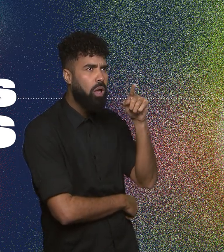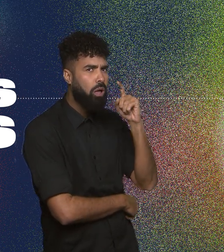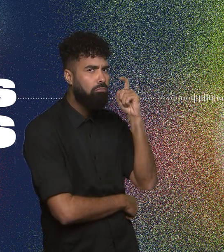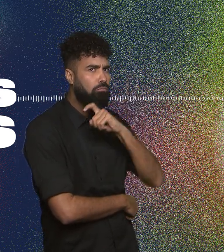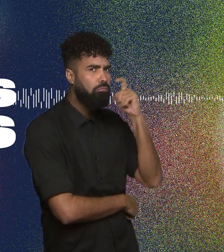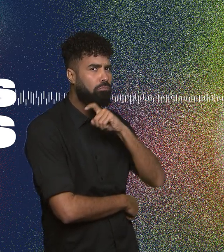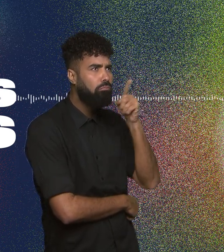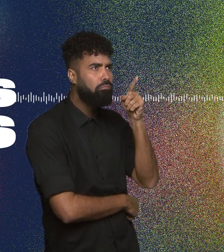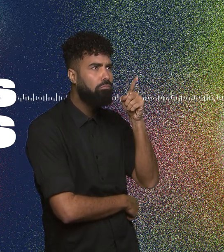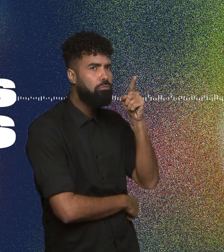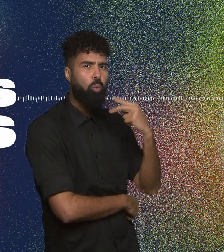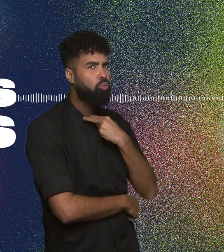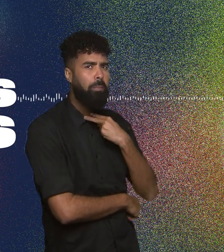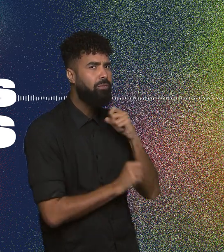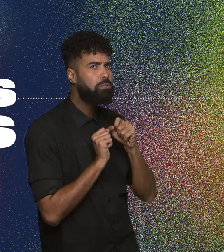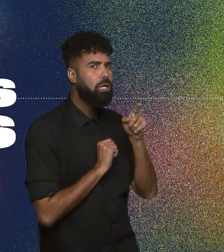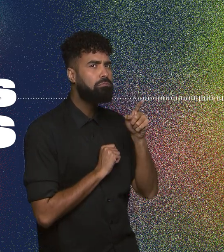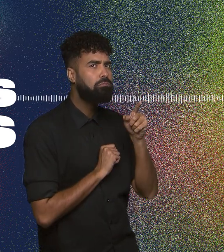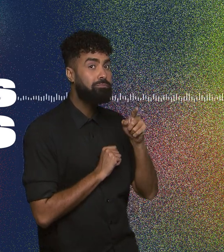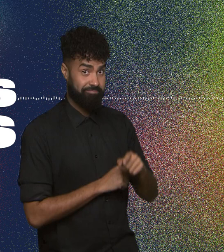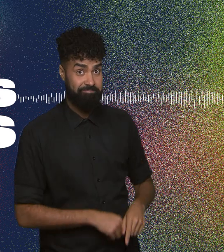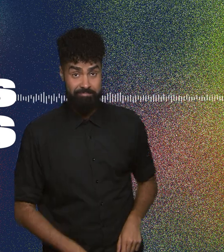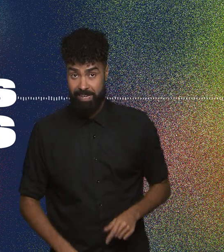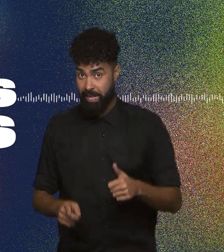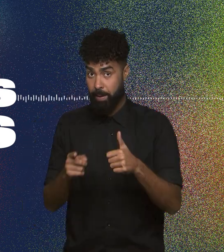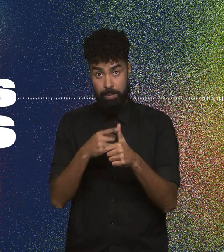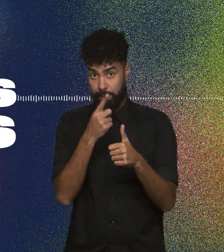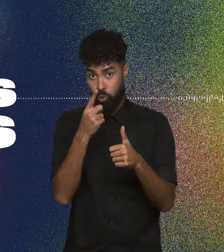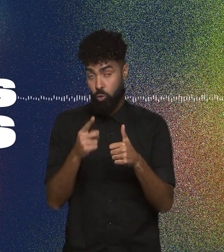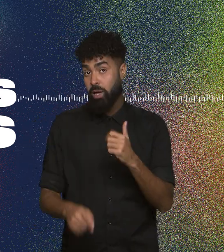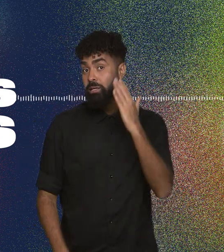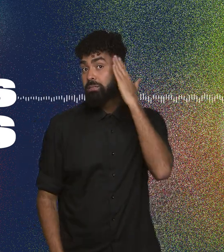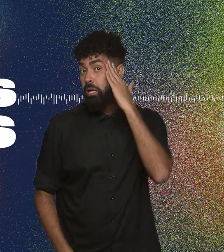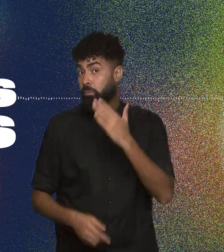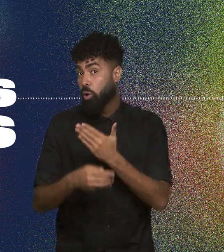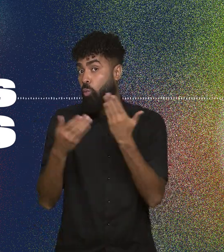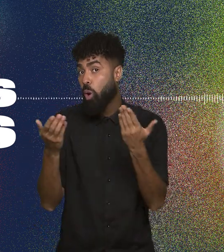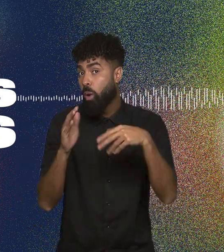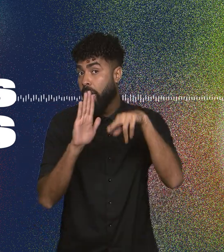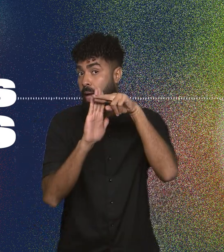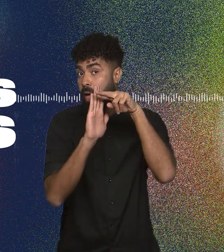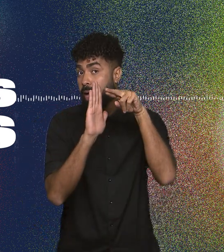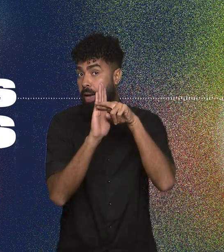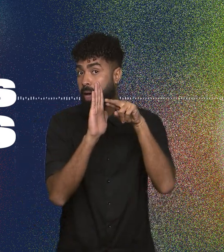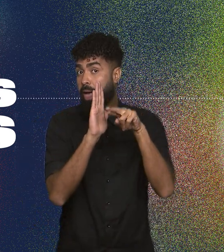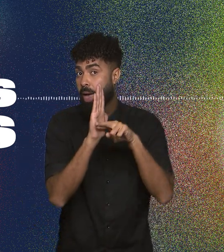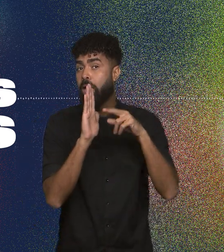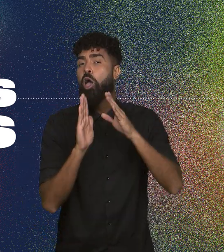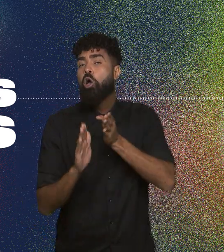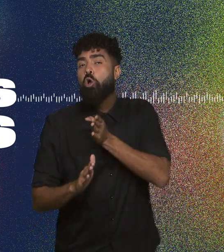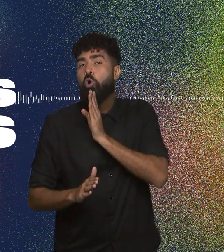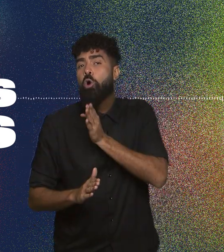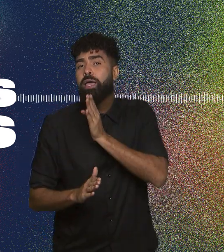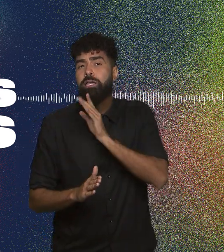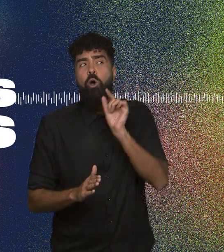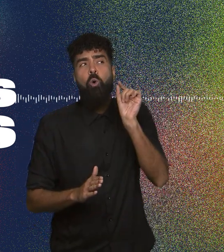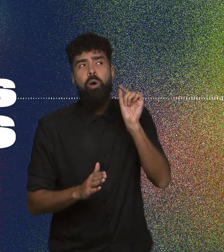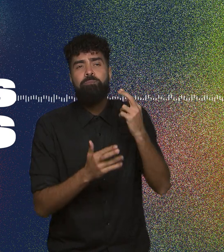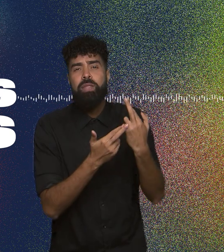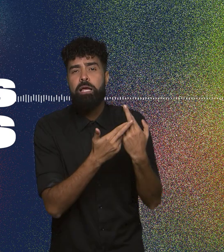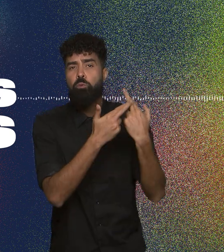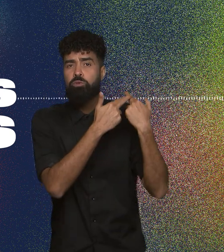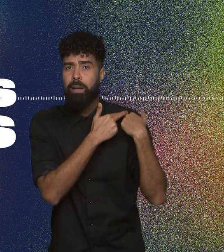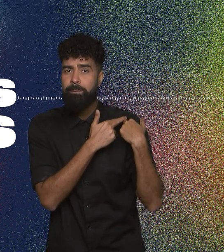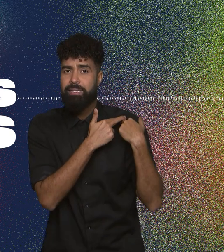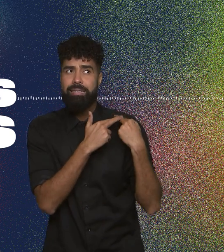né? A primeira delas é a gente saber as regras, conhecer de fato o que são